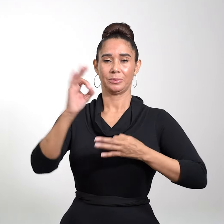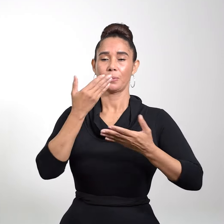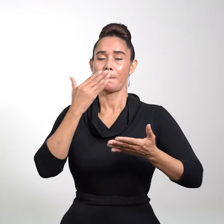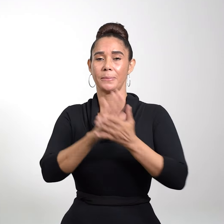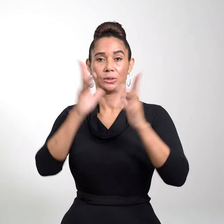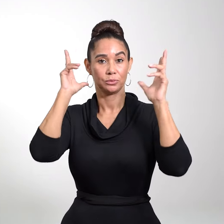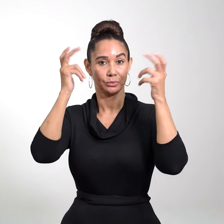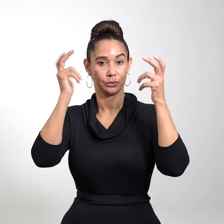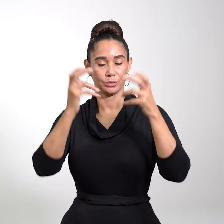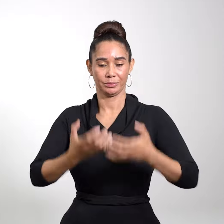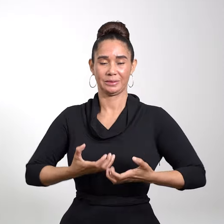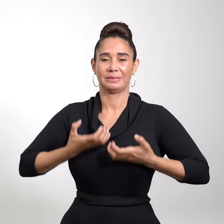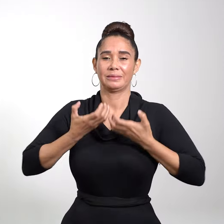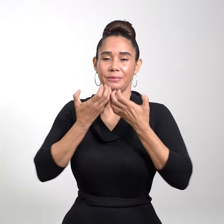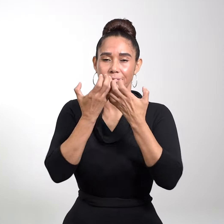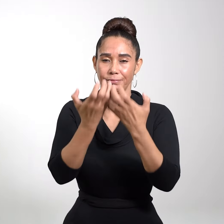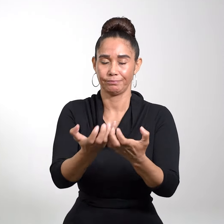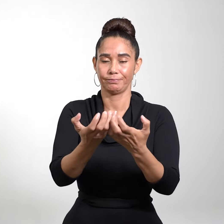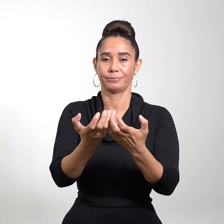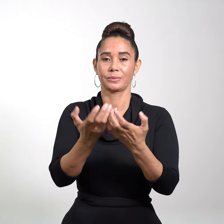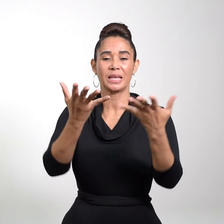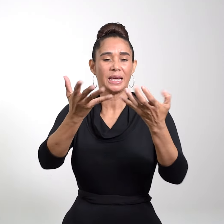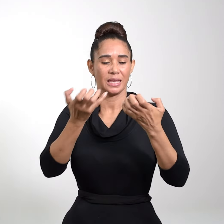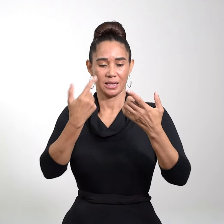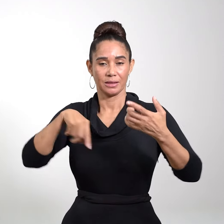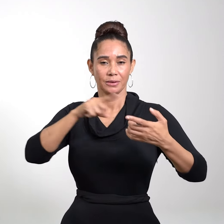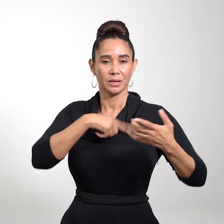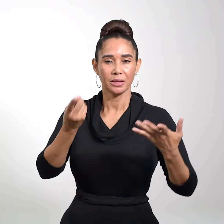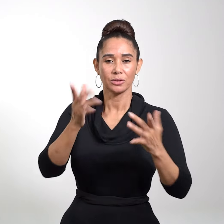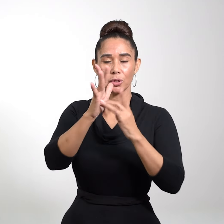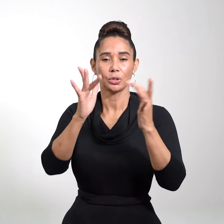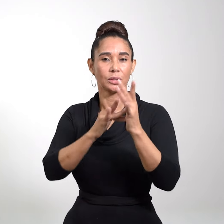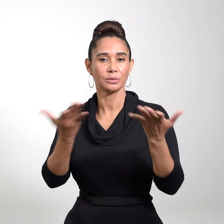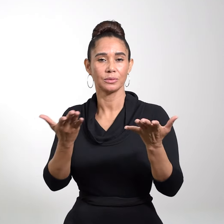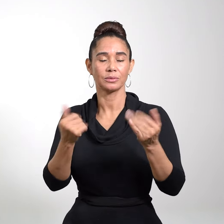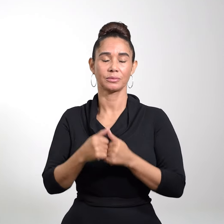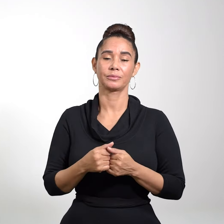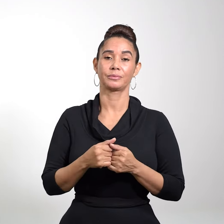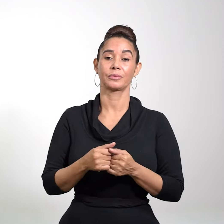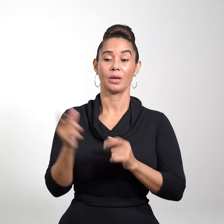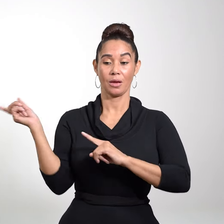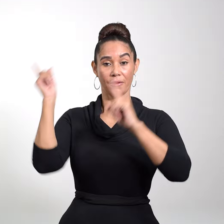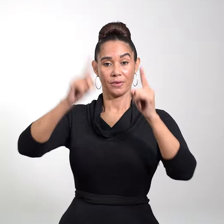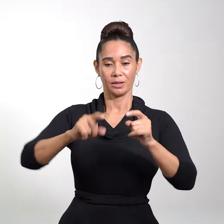se puso a gritar: ¿Qué quieres de nosotros, Jesús Nazareno? ¿Has venido a acabar con